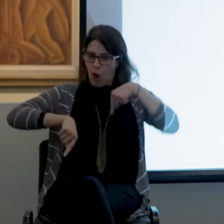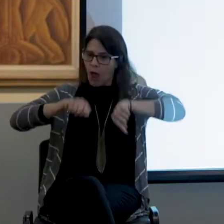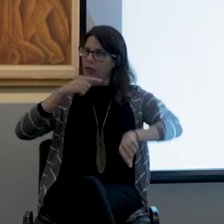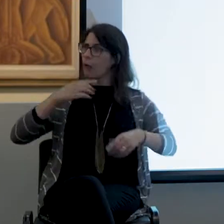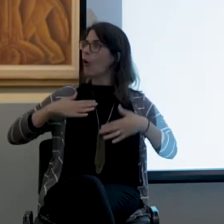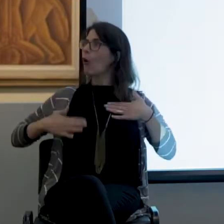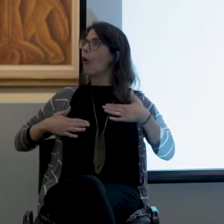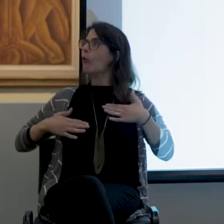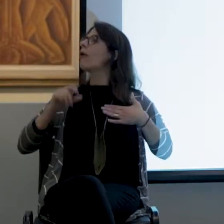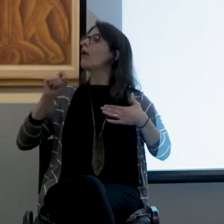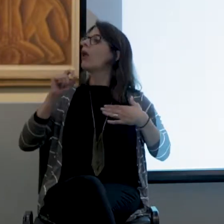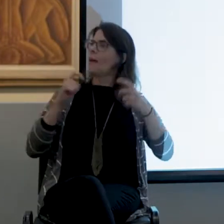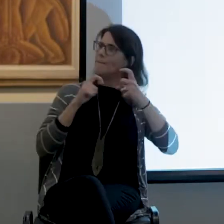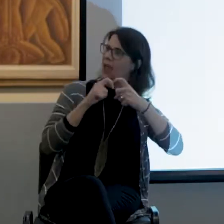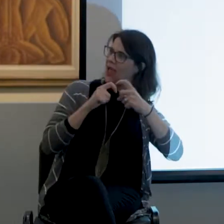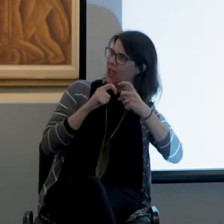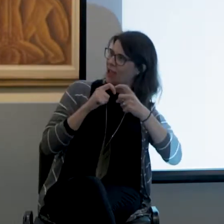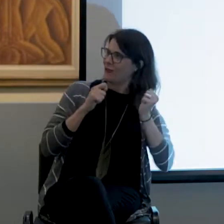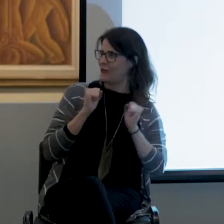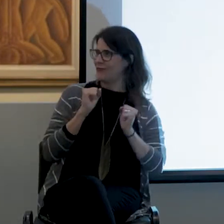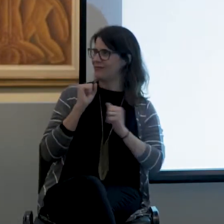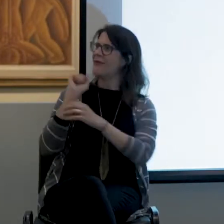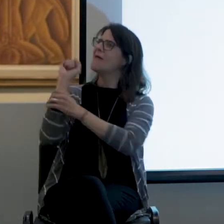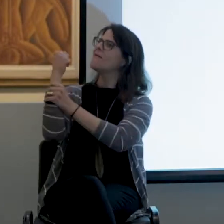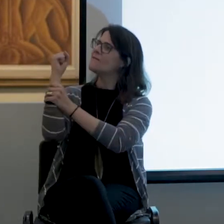fisioterapeutas, aí vai 1 milhão de especialidades, né?